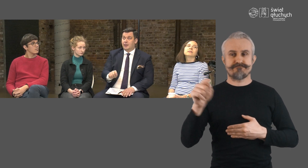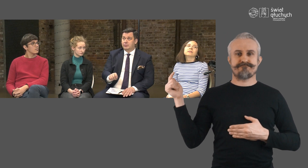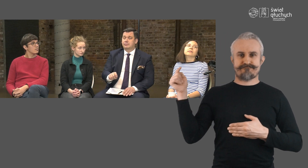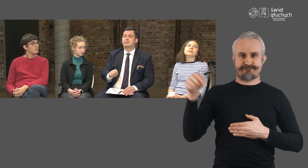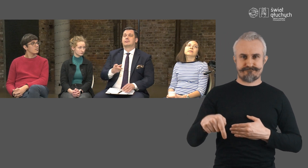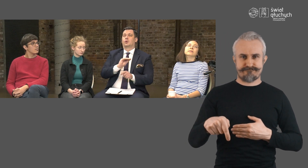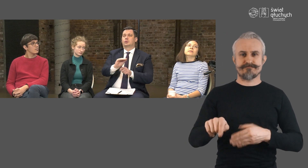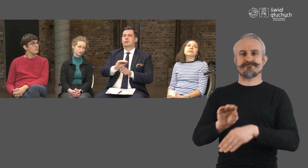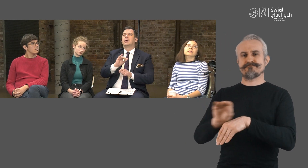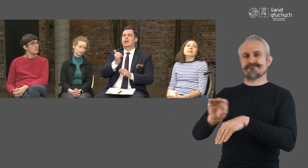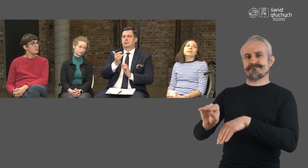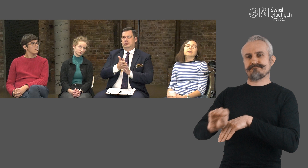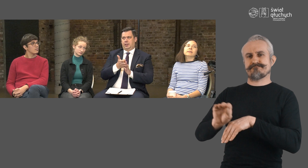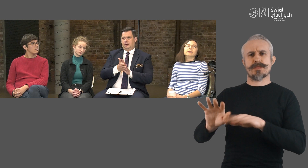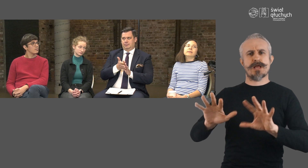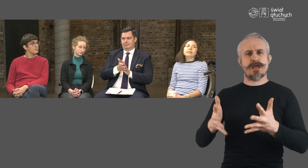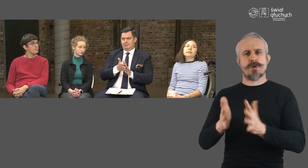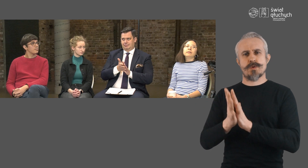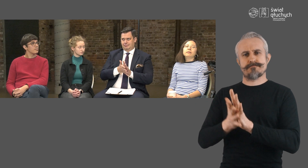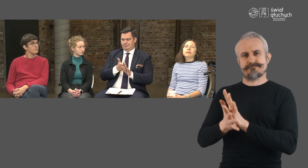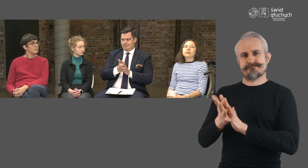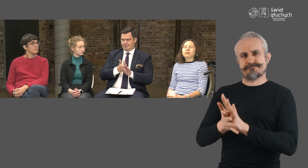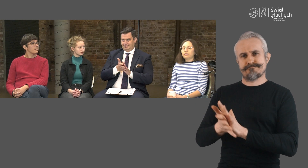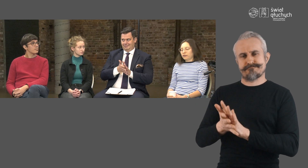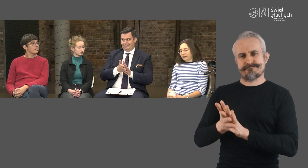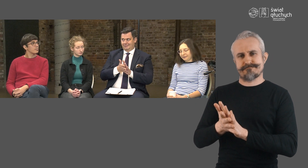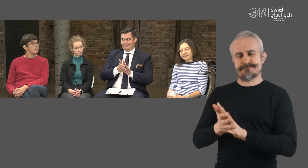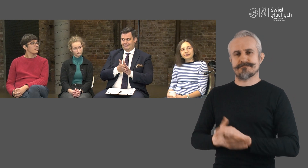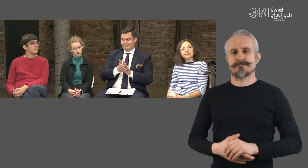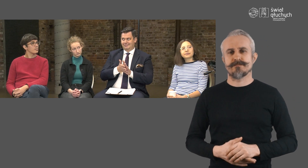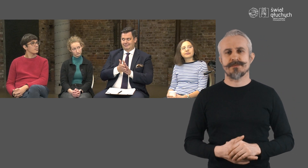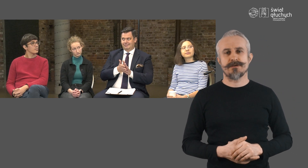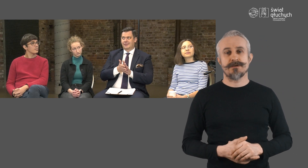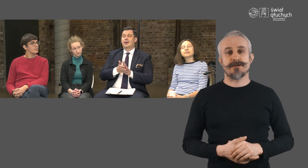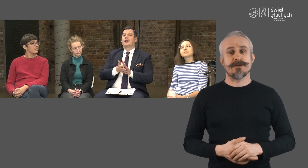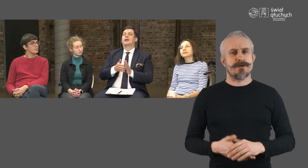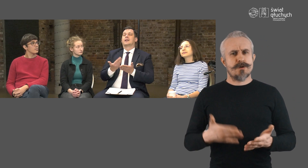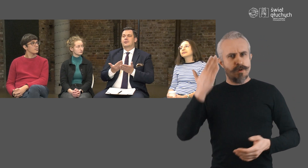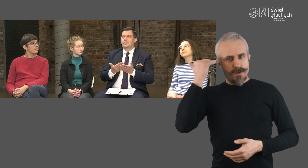pracowali w szkole dla osób głuchych i przyjechałam uczyć ich migać.